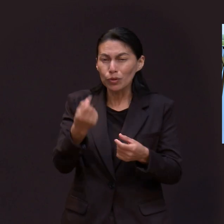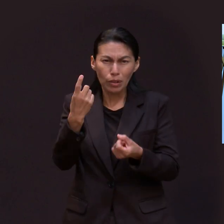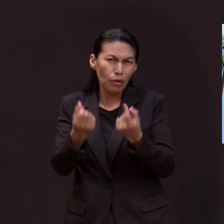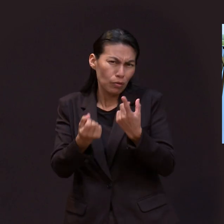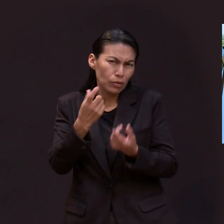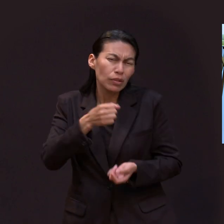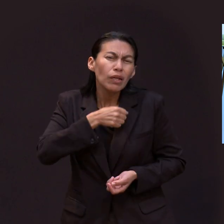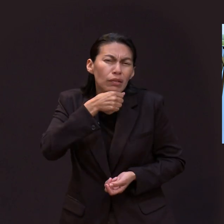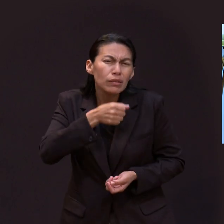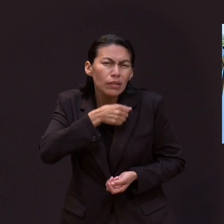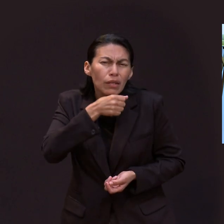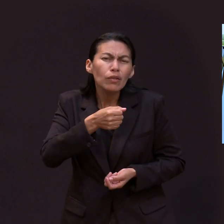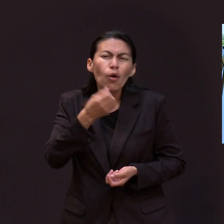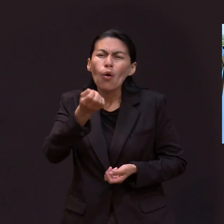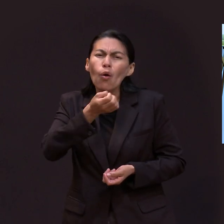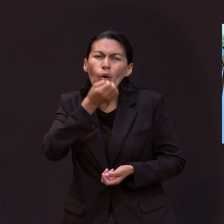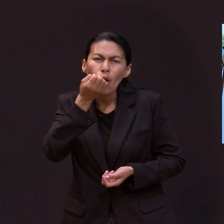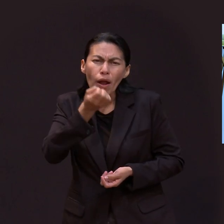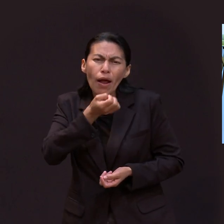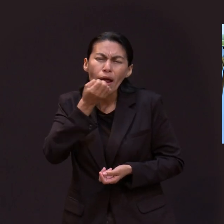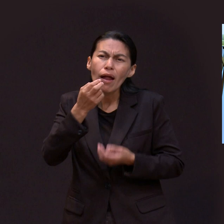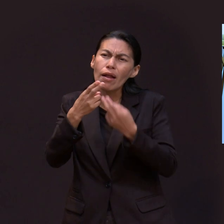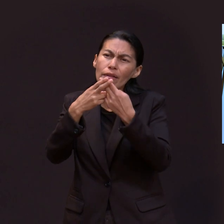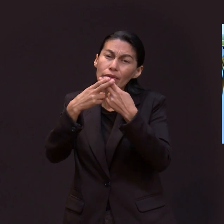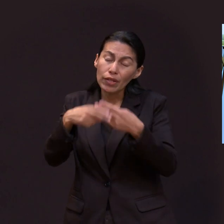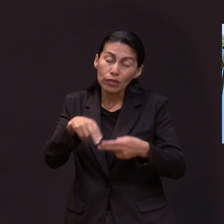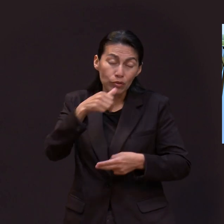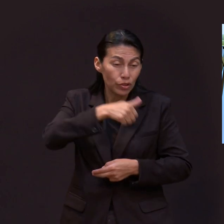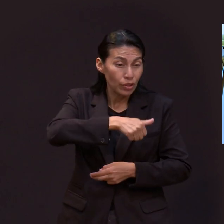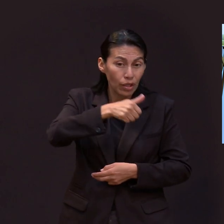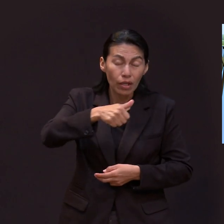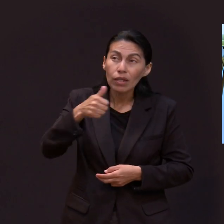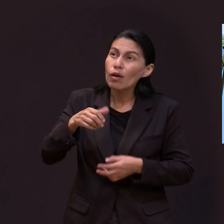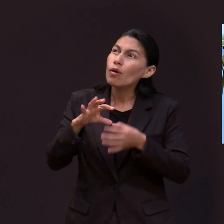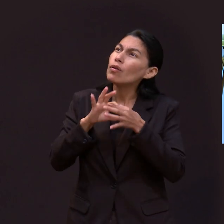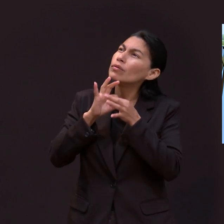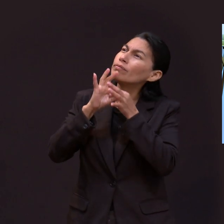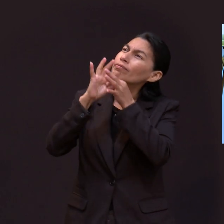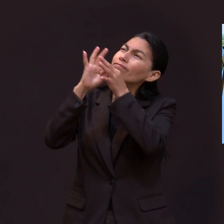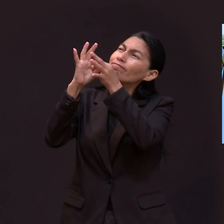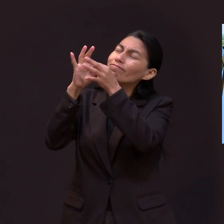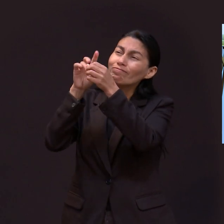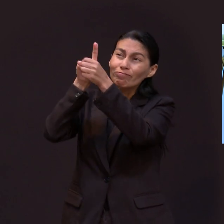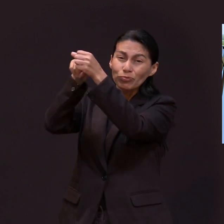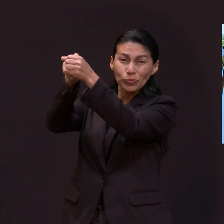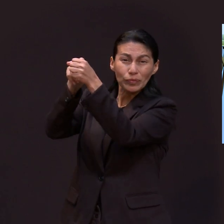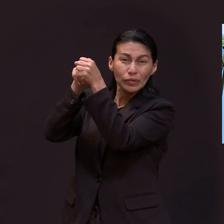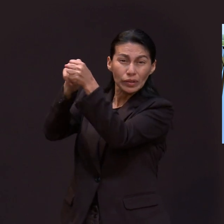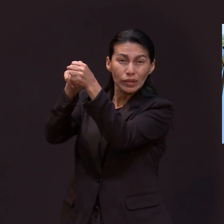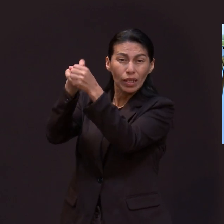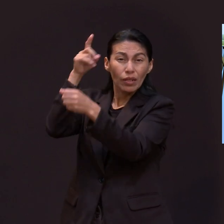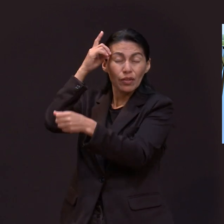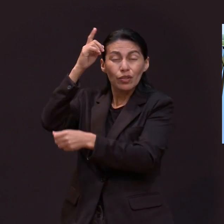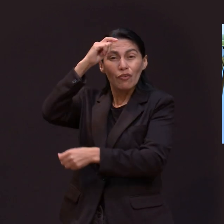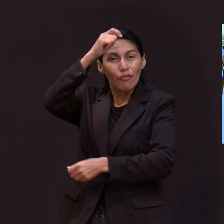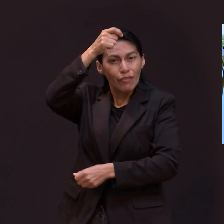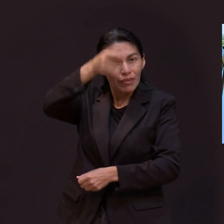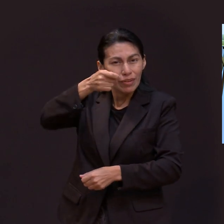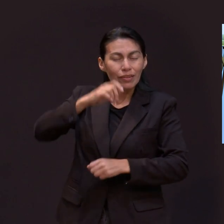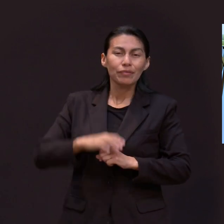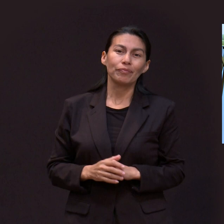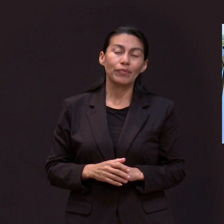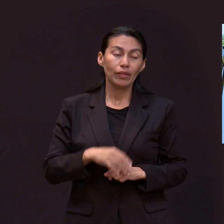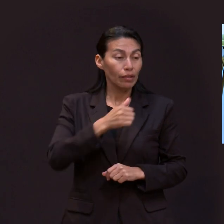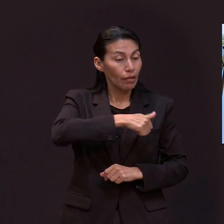clamamos adiós y mientras dependamos de las indicaciones de la providencia de dios